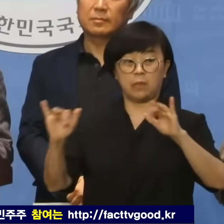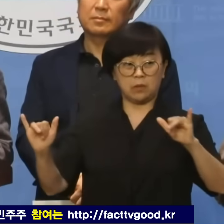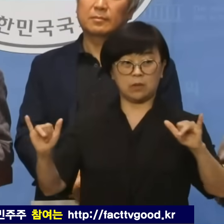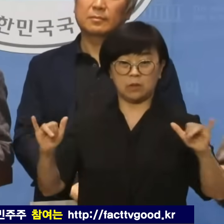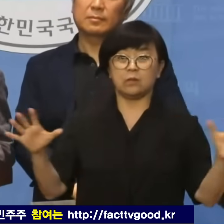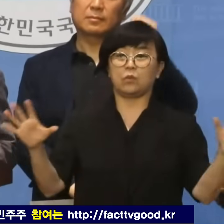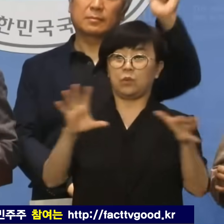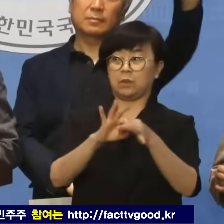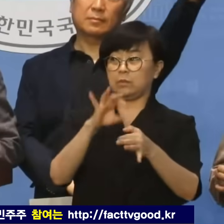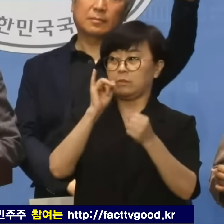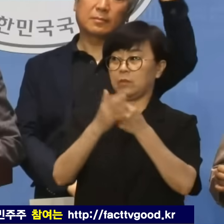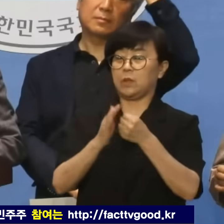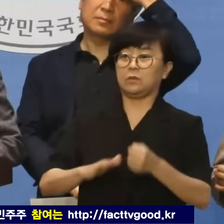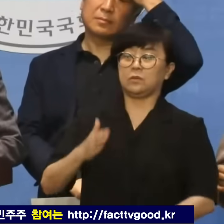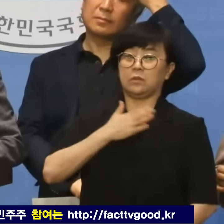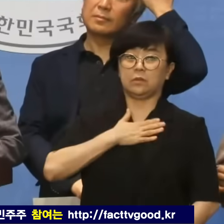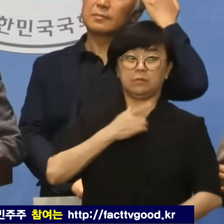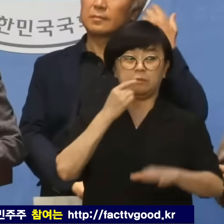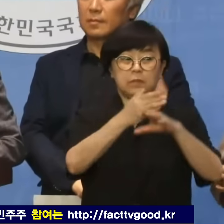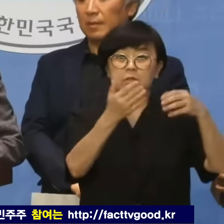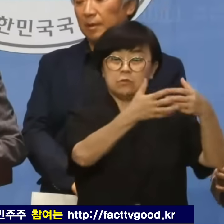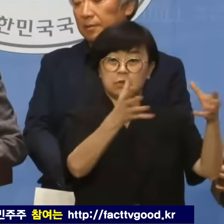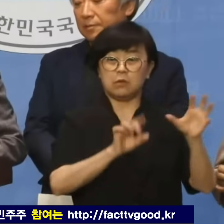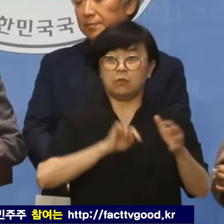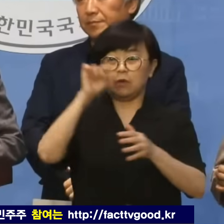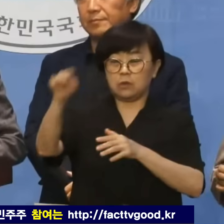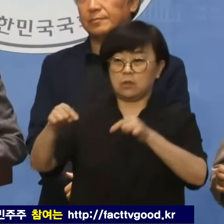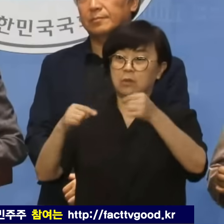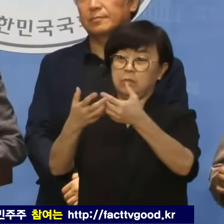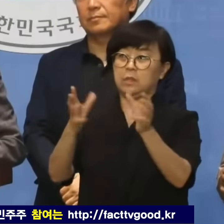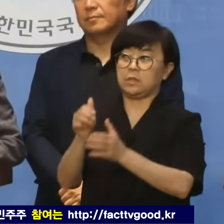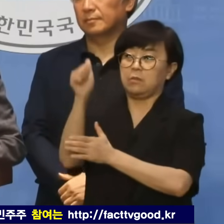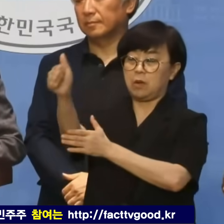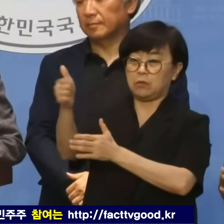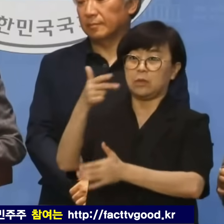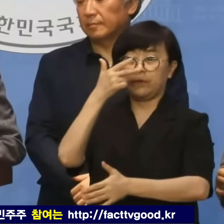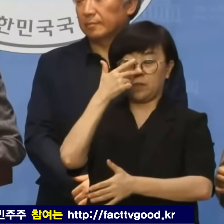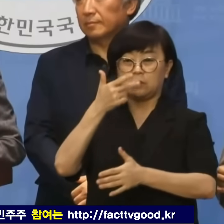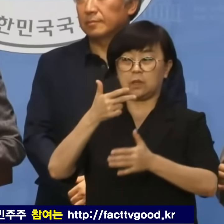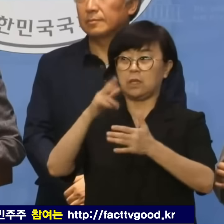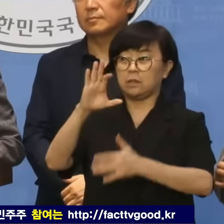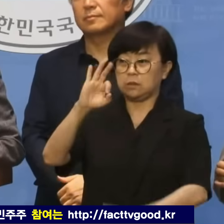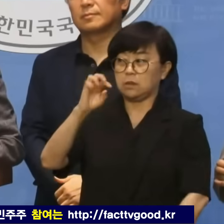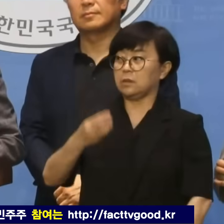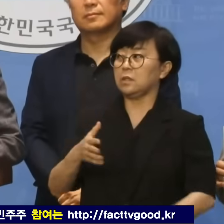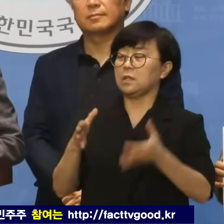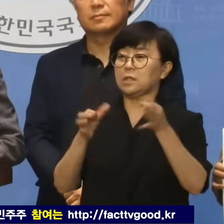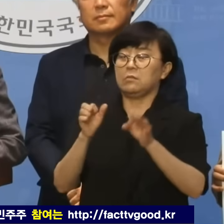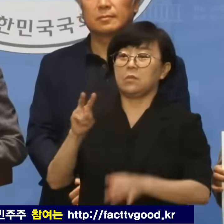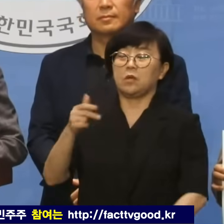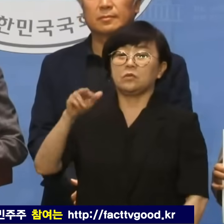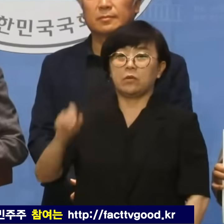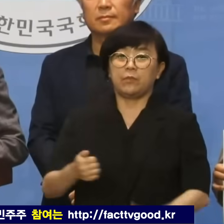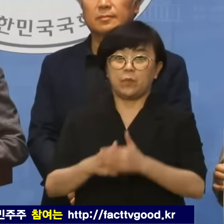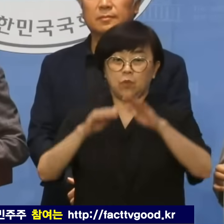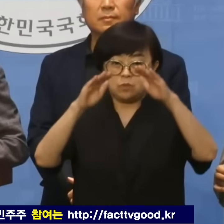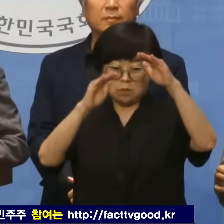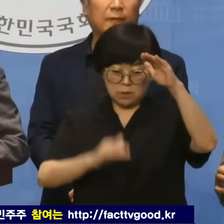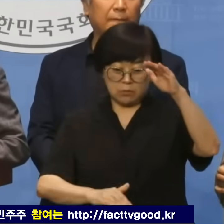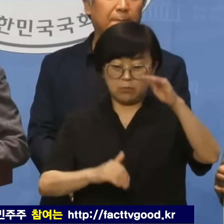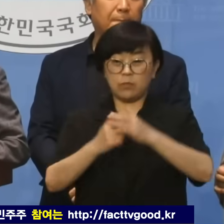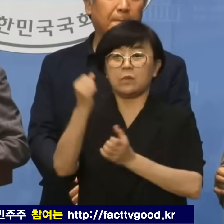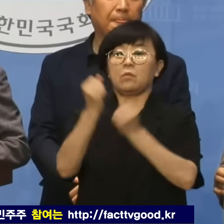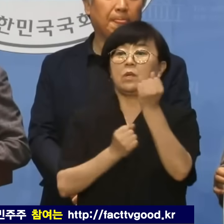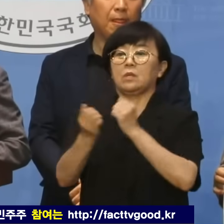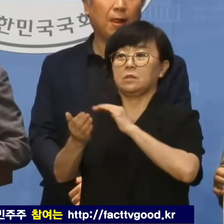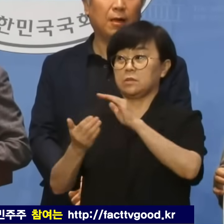먼저 드리겠습니다. 저는 더불어민주당 원외 지역위원장 협의회장을 맡고 있는 평택을 지역위원장 김현정입니다. 그럼 오늘 기자회견 하기